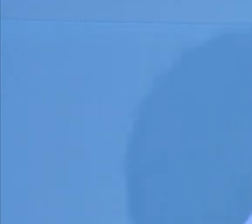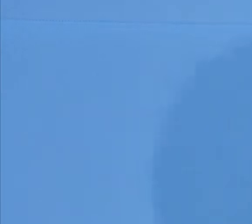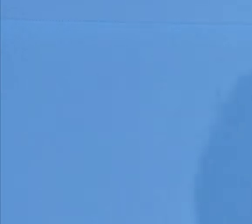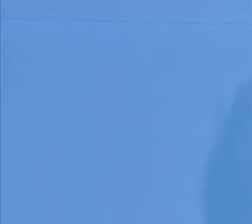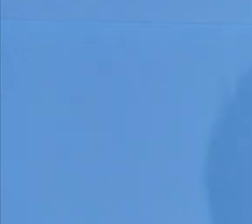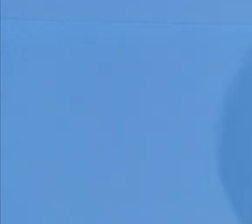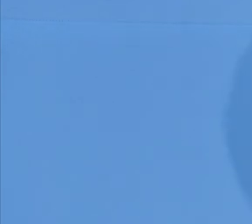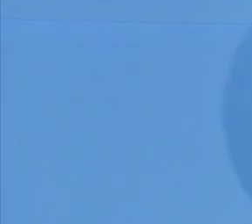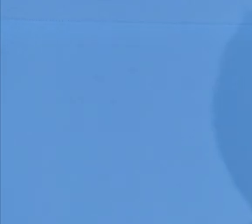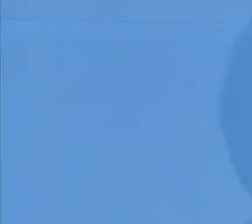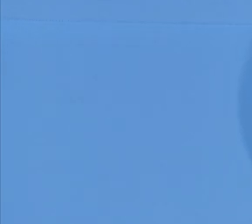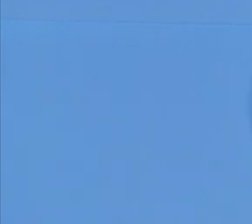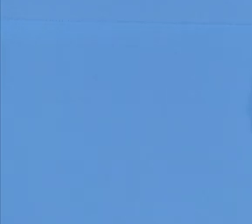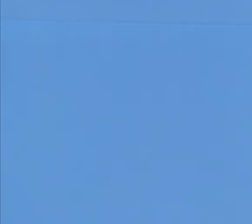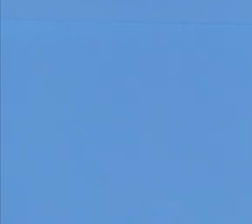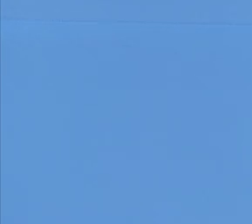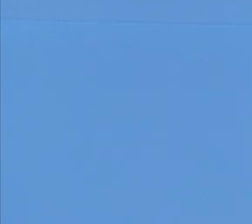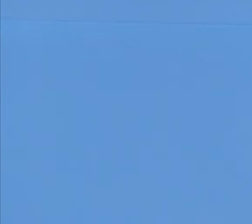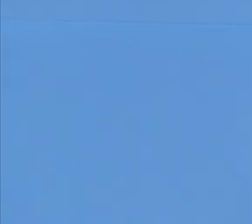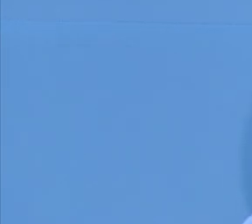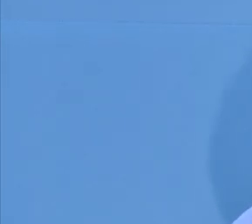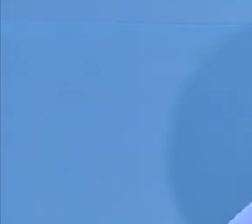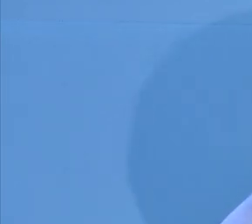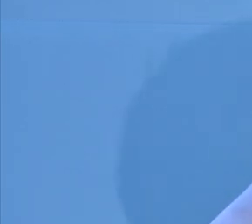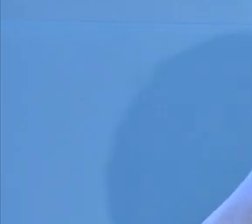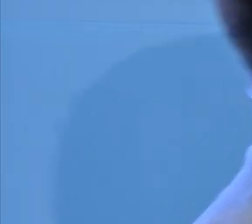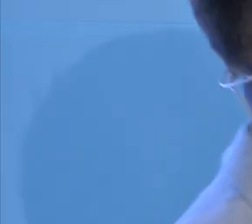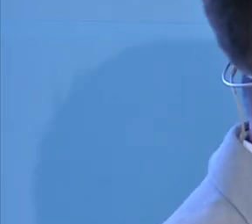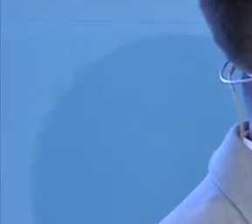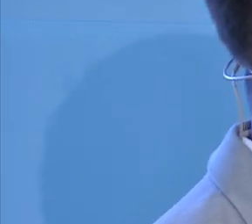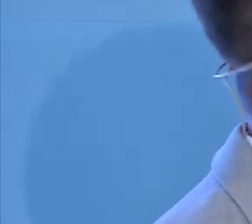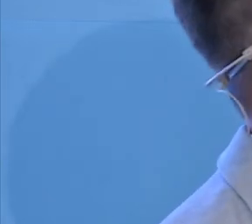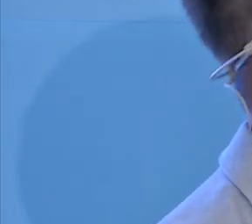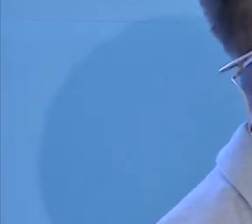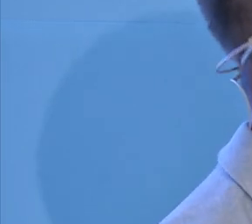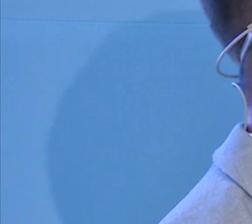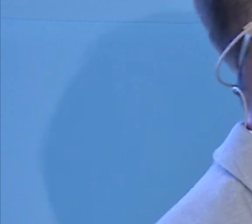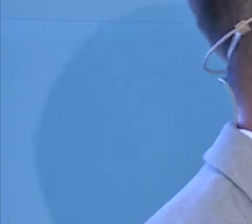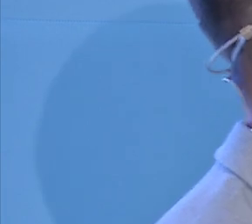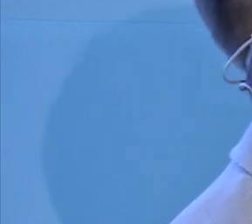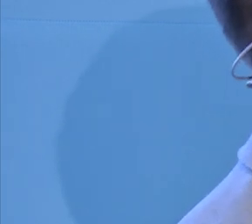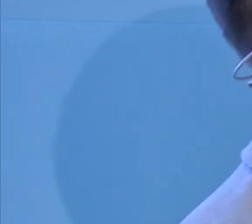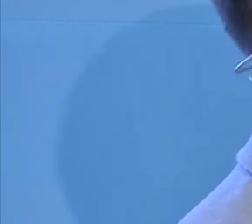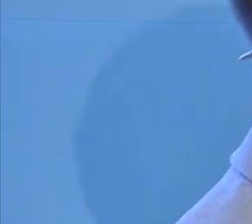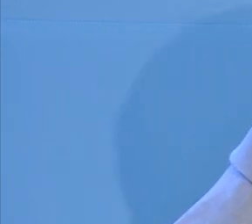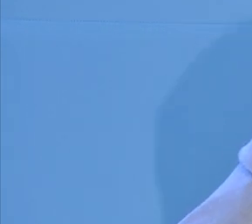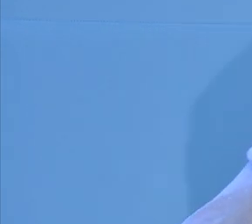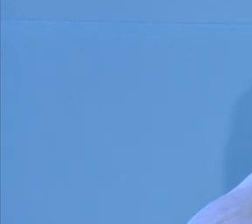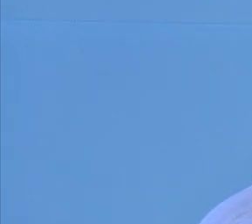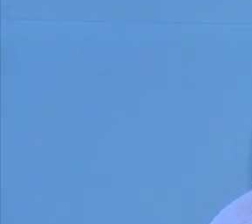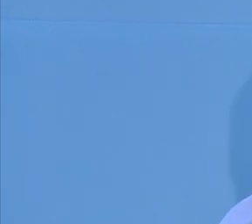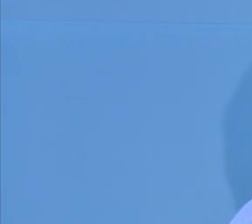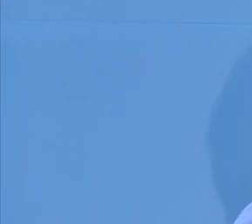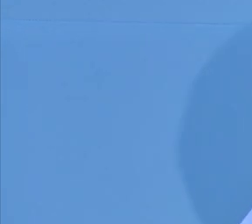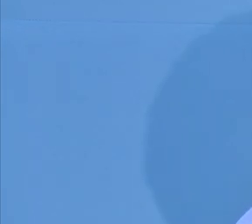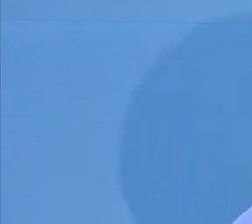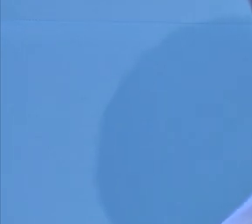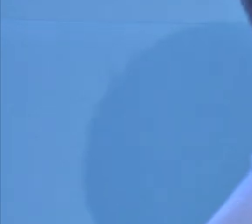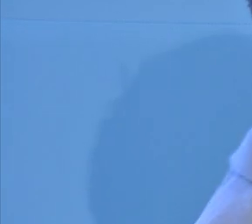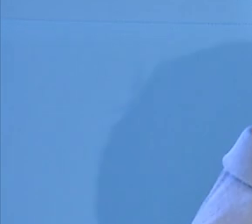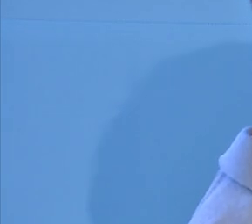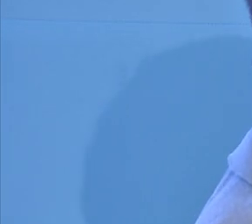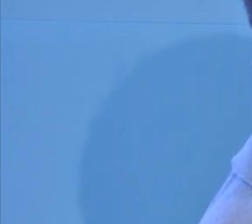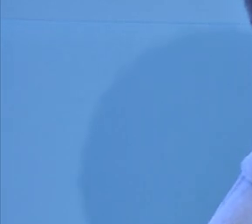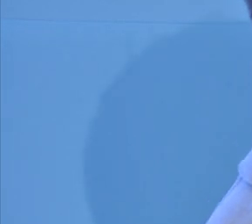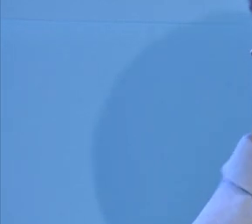you're deporting me. Så kan vi bara bli svensk. Och sen går vidare här och sen säger okej, okay, har